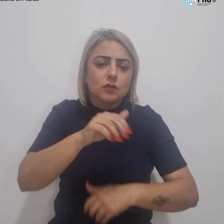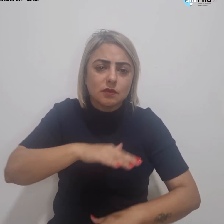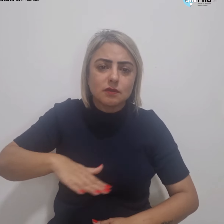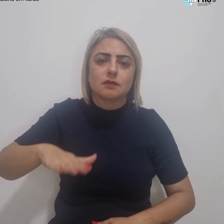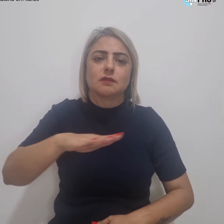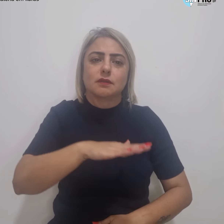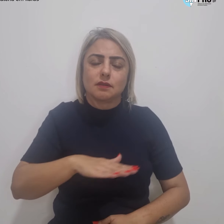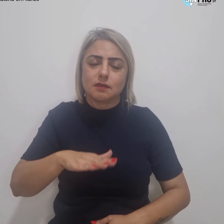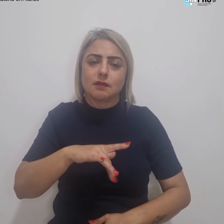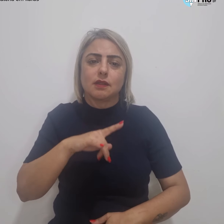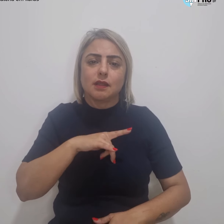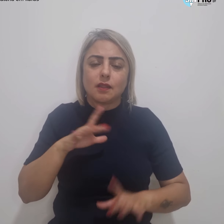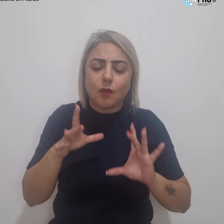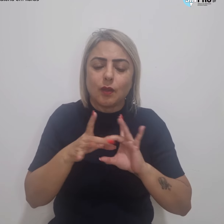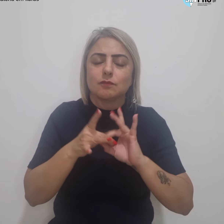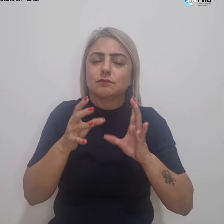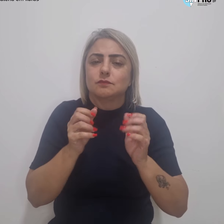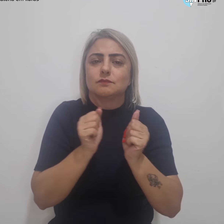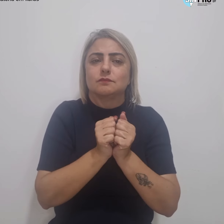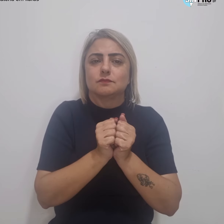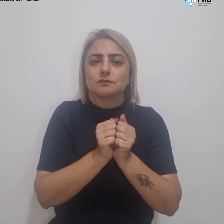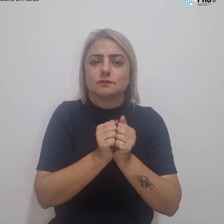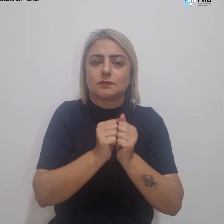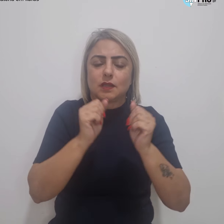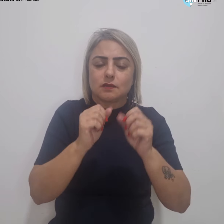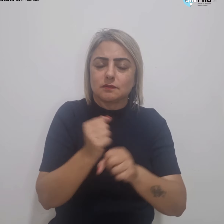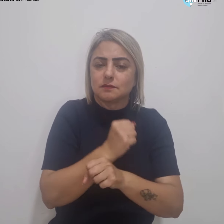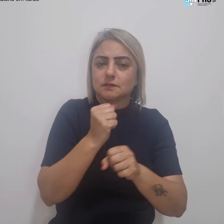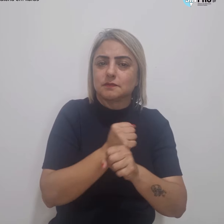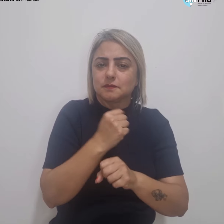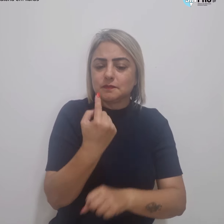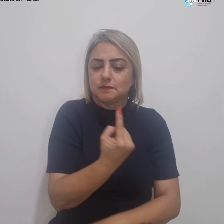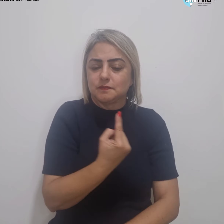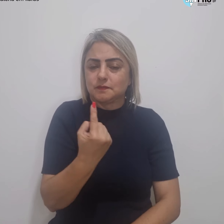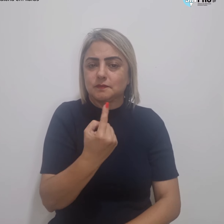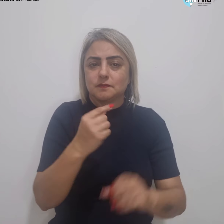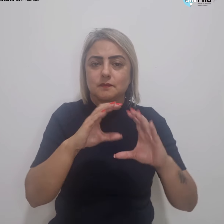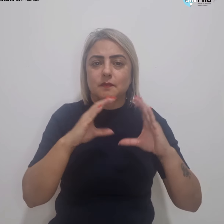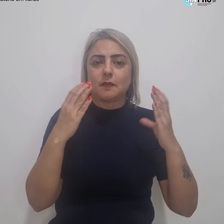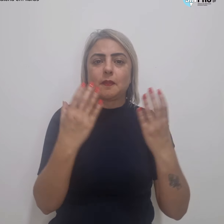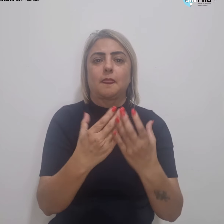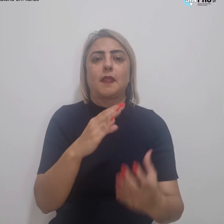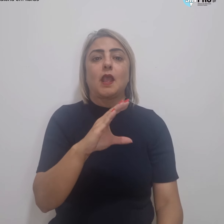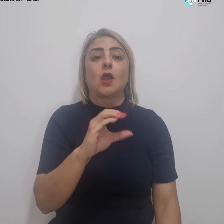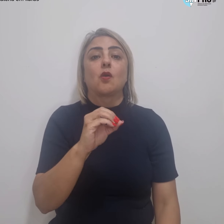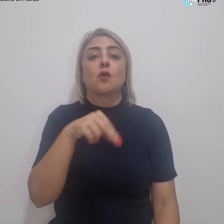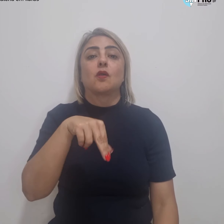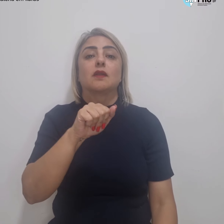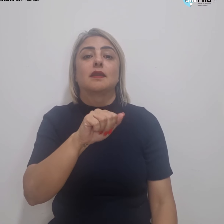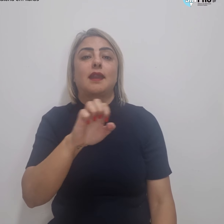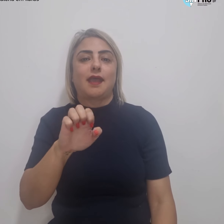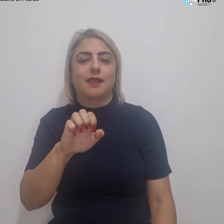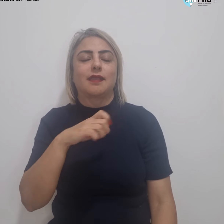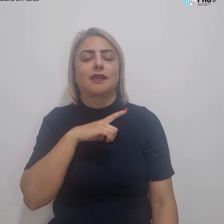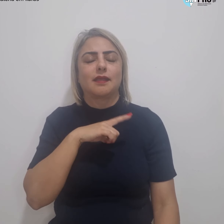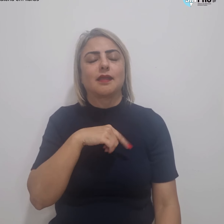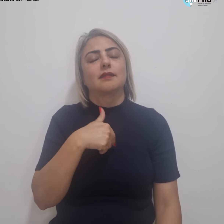estão unificados na construção única da CONAE. Tanto é que um